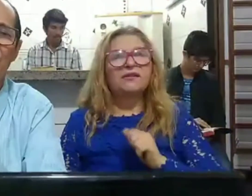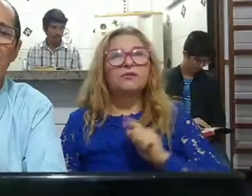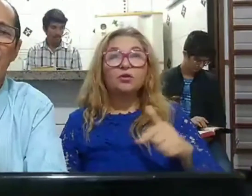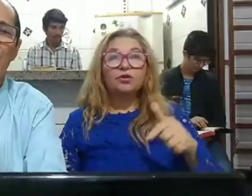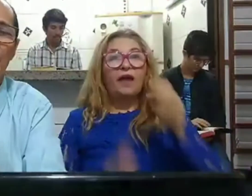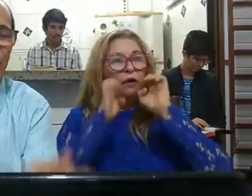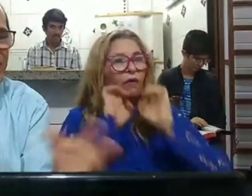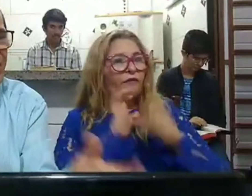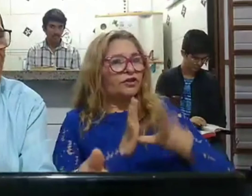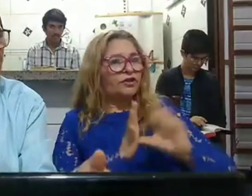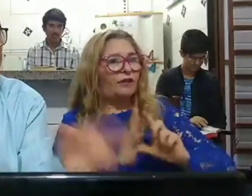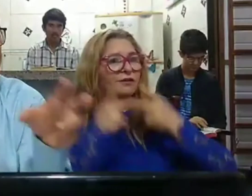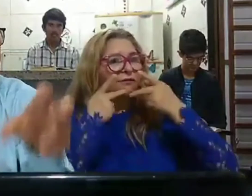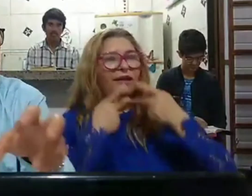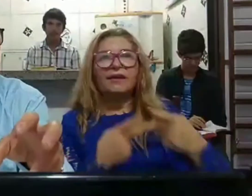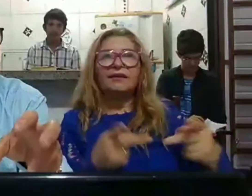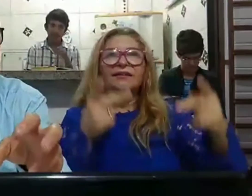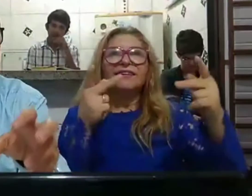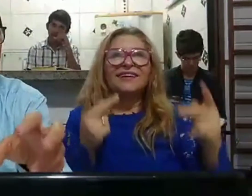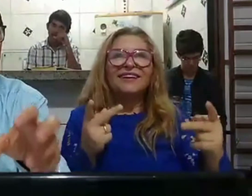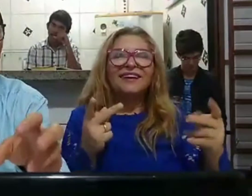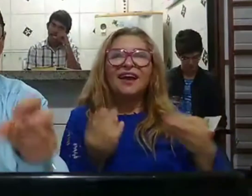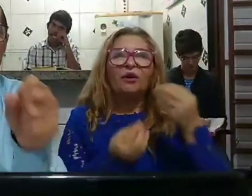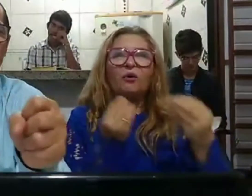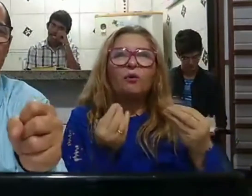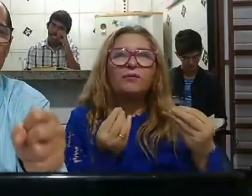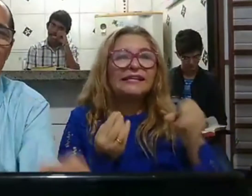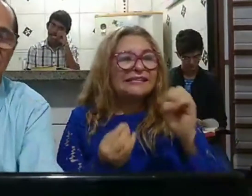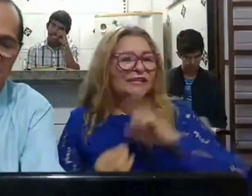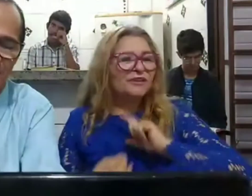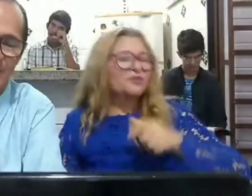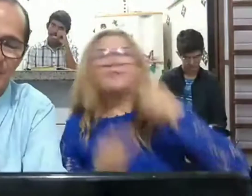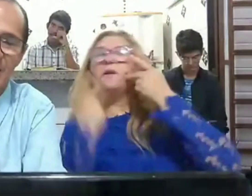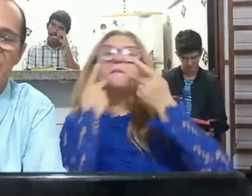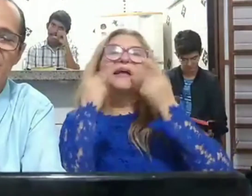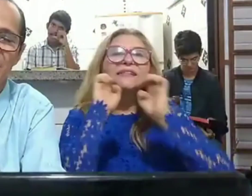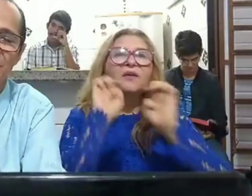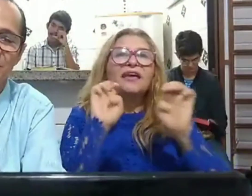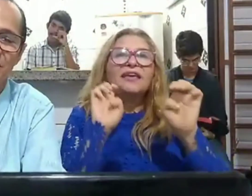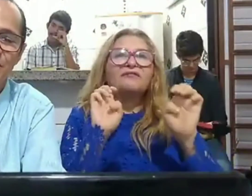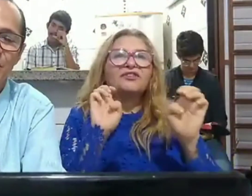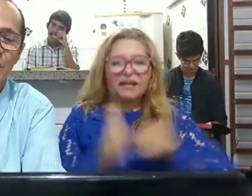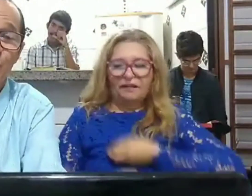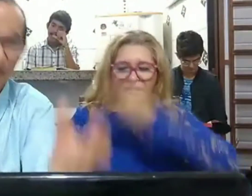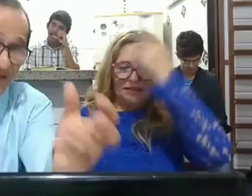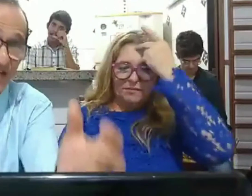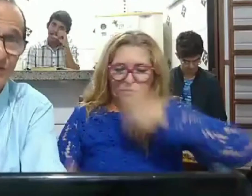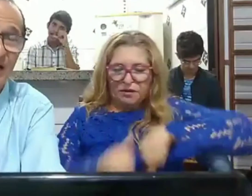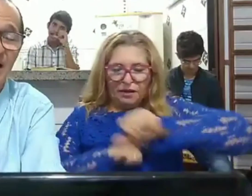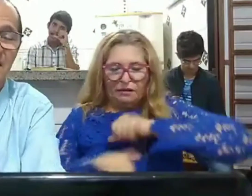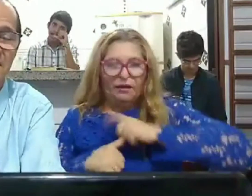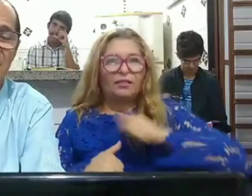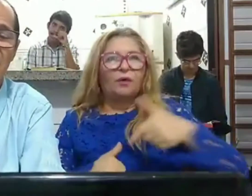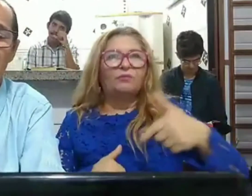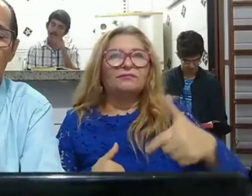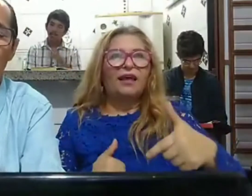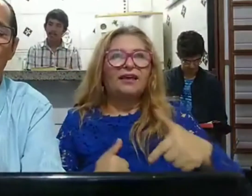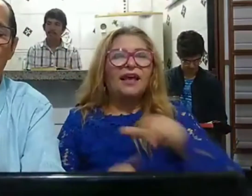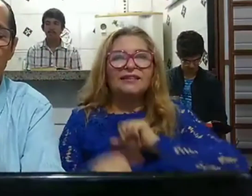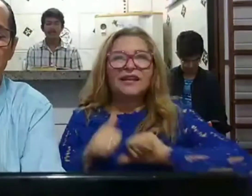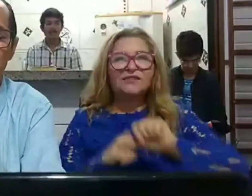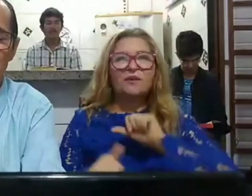evangelho. Não há poder de Deus agindo na vida das pessoas sem a pregação da palavra de Deus. O evangelho da graça,